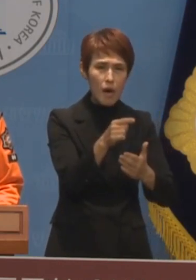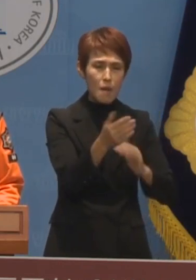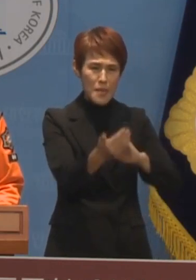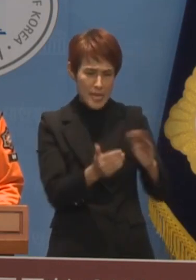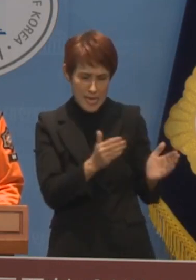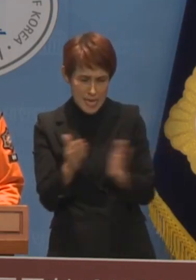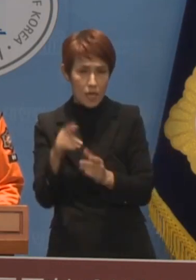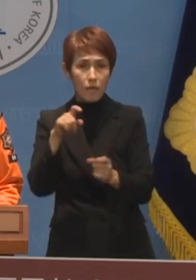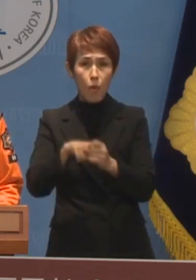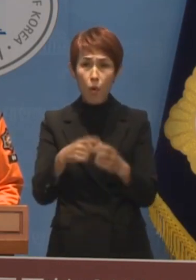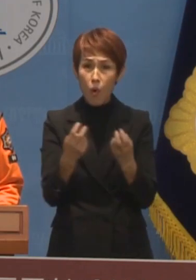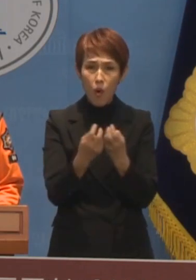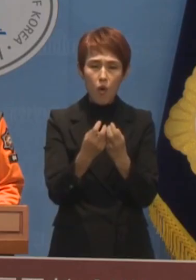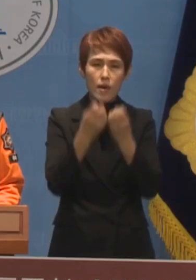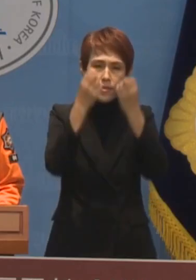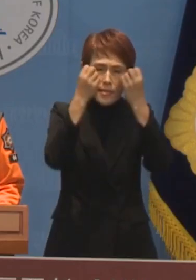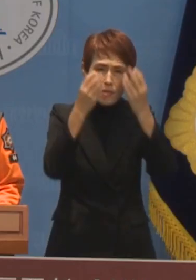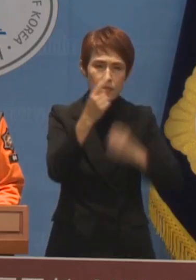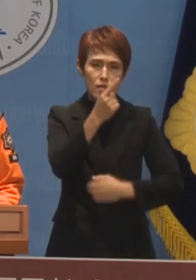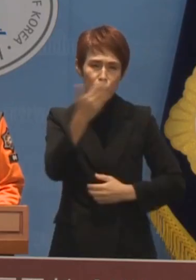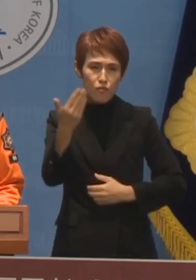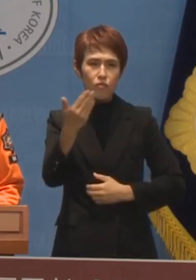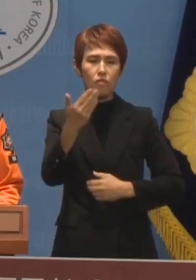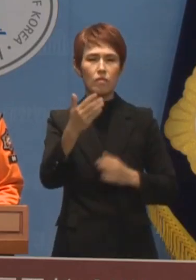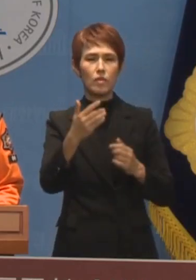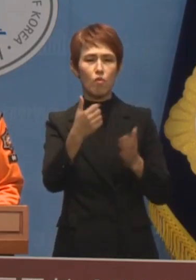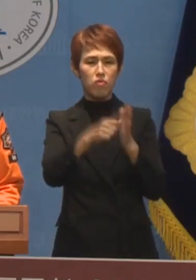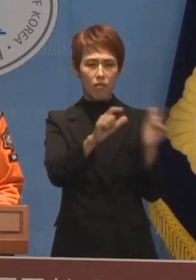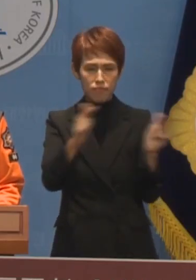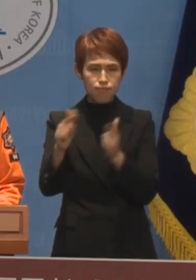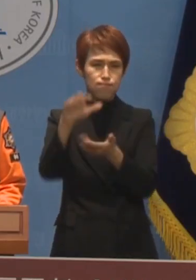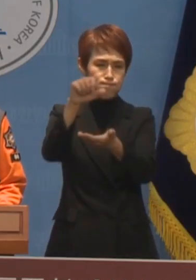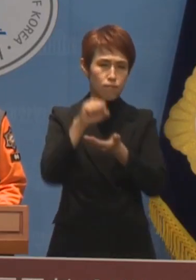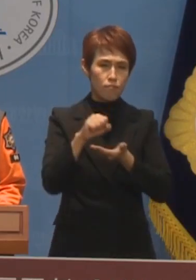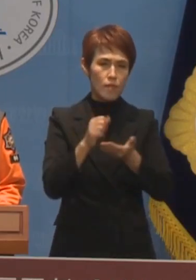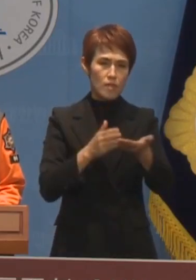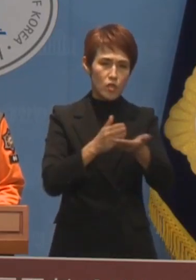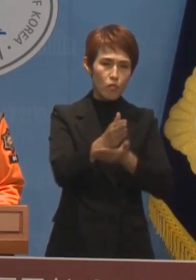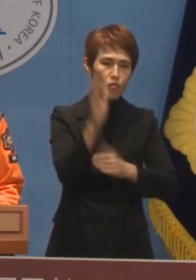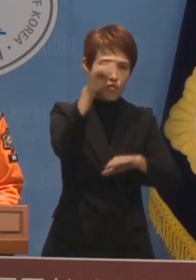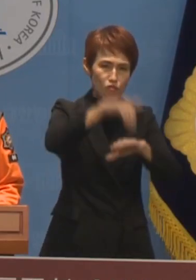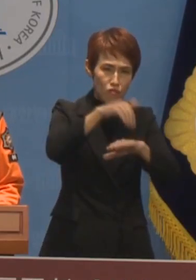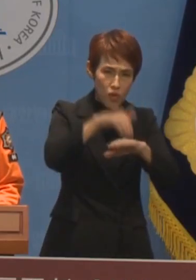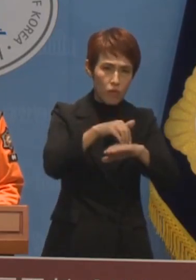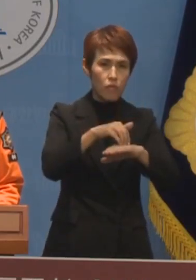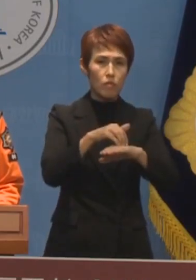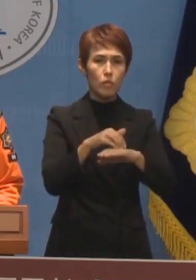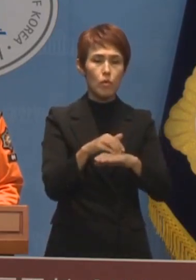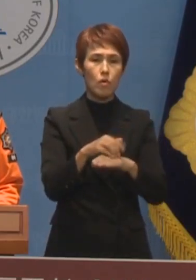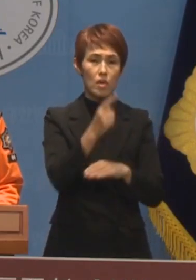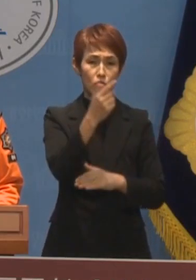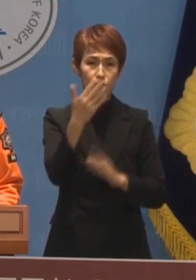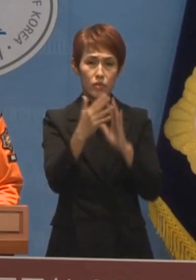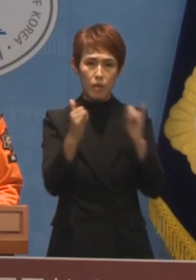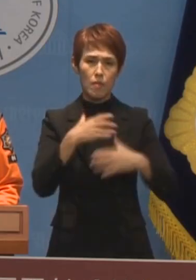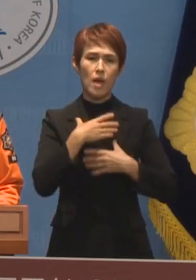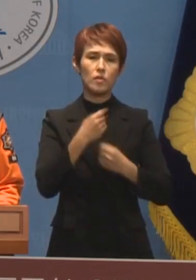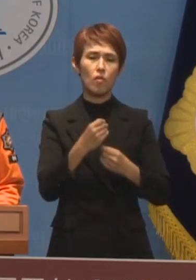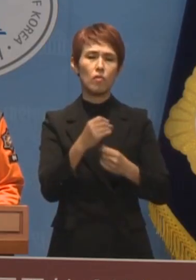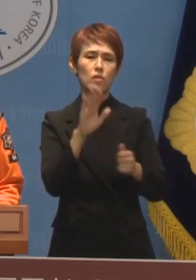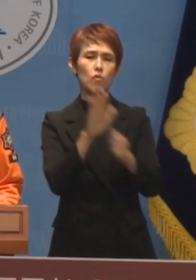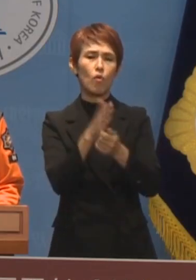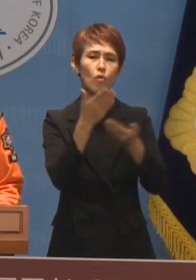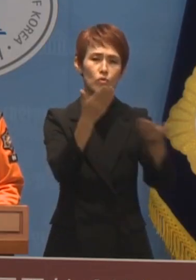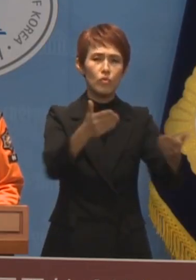위해서는 신형 소방 장비 도입과 전문적인 교육 훈련, 현장 대원의 안전을 위한 안정적 재정